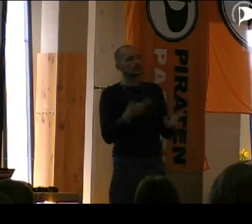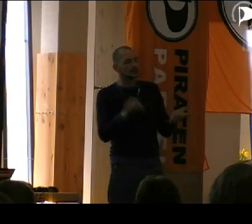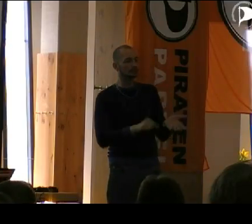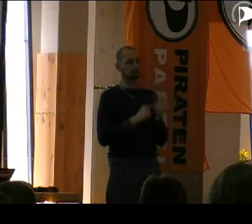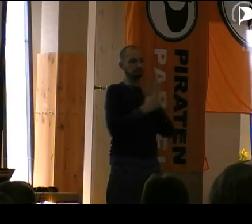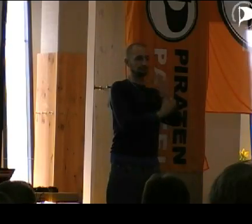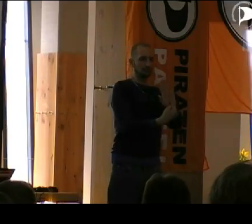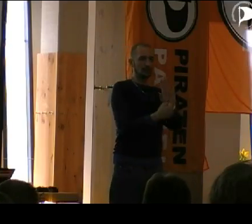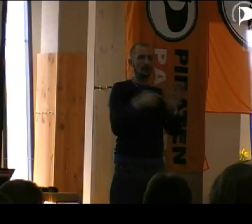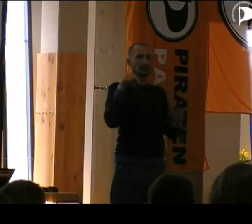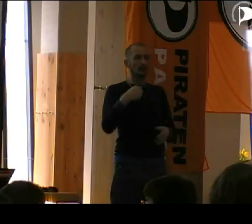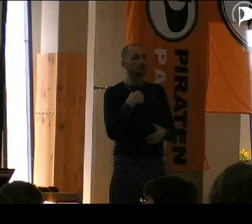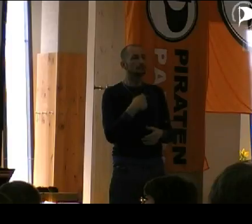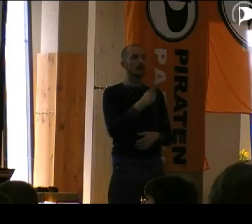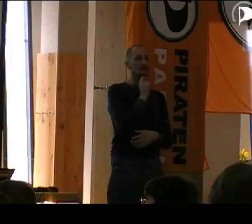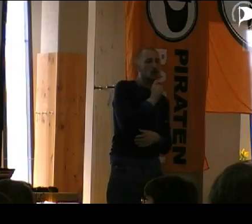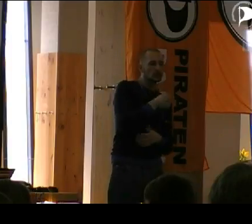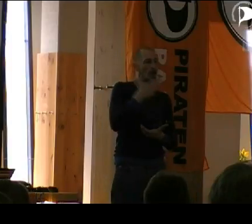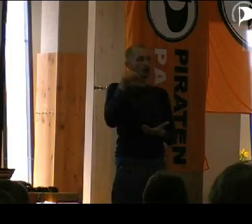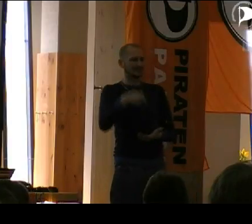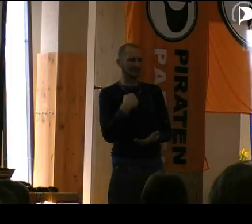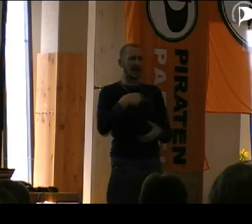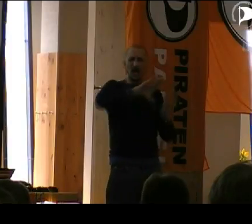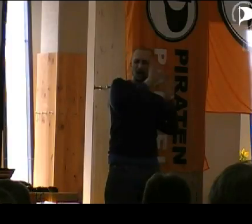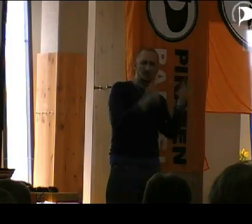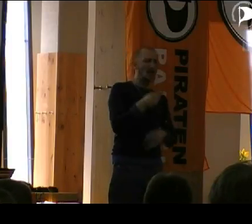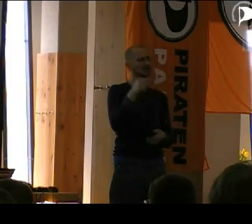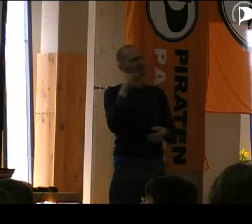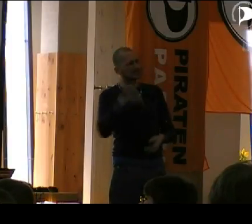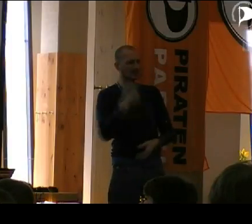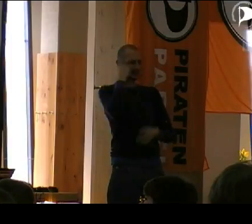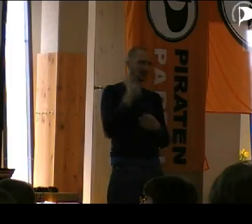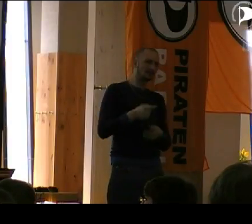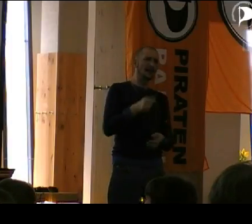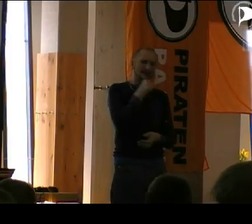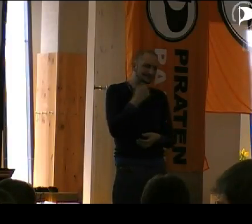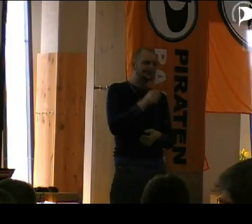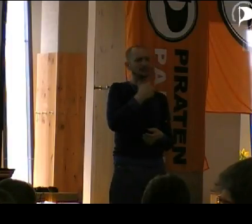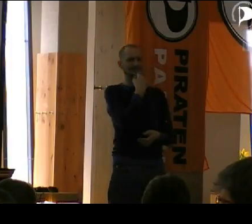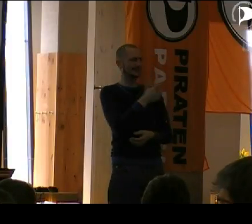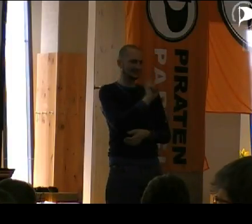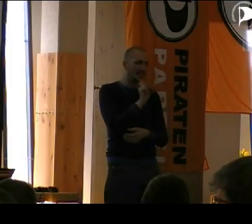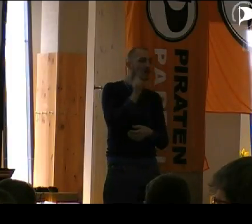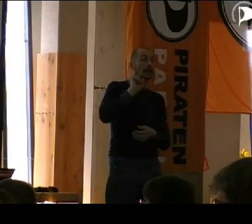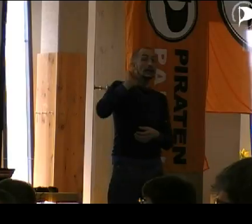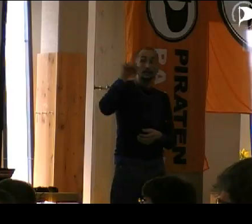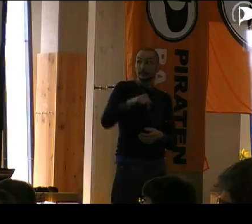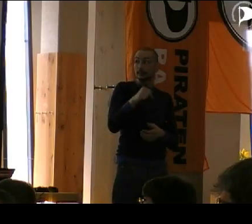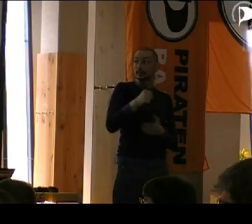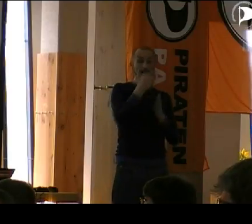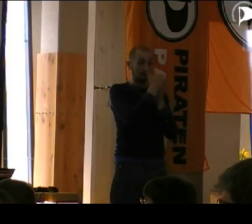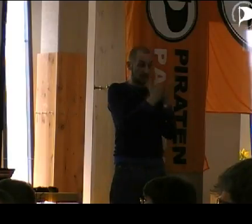bereich von vorträgen 33 mit allen daten werden nicht ständig streng waren dabei die